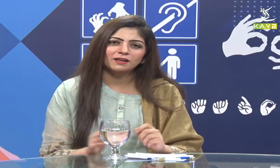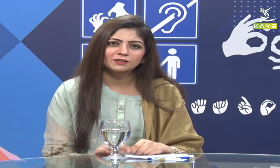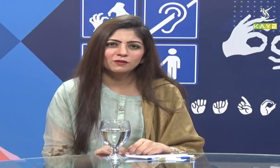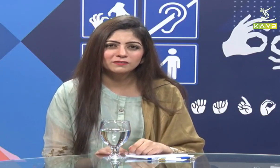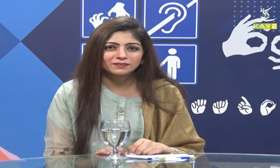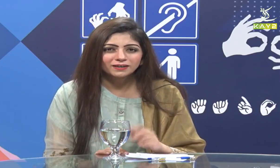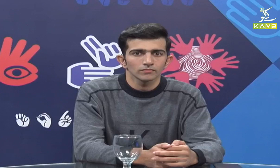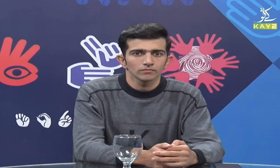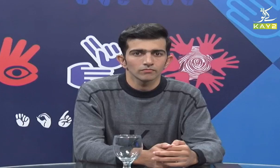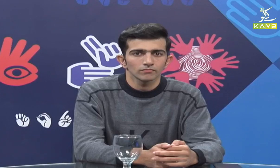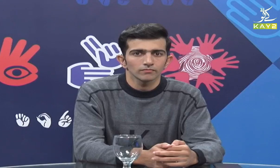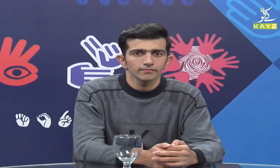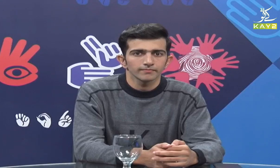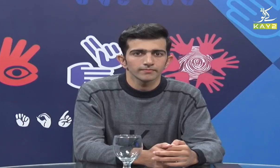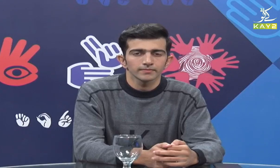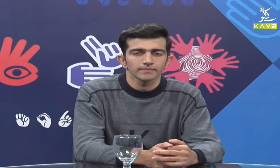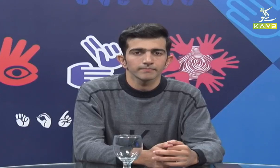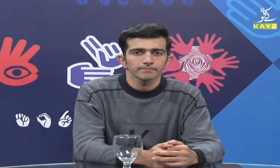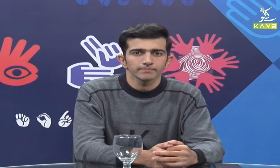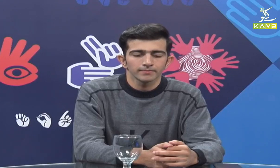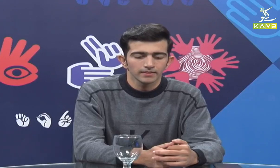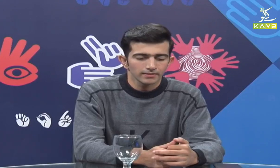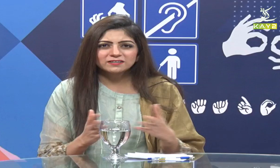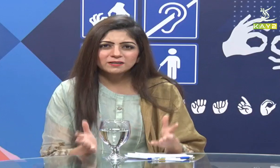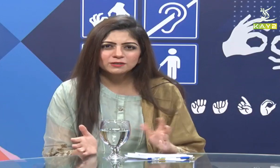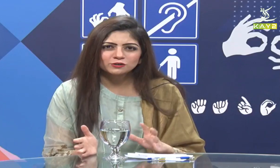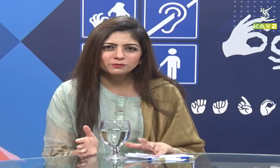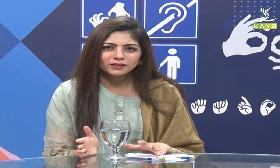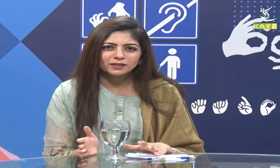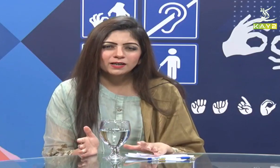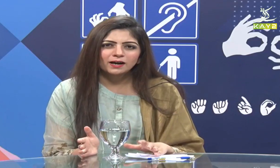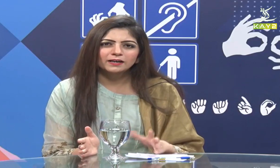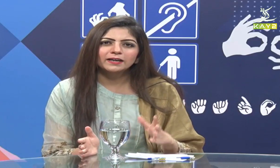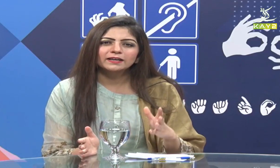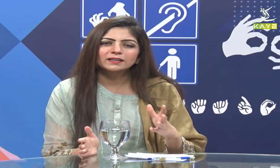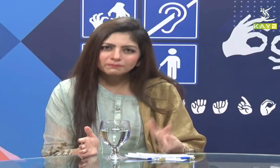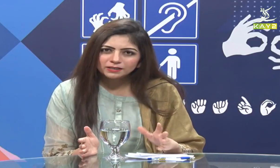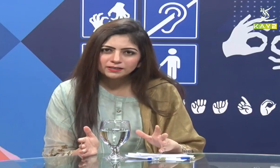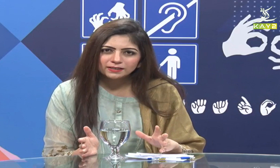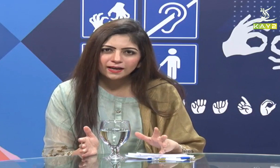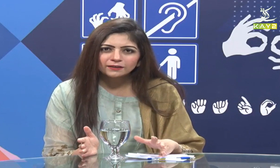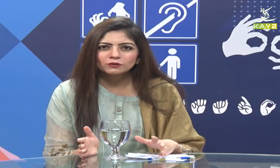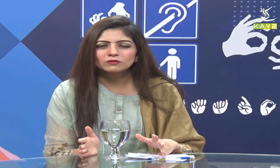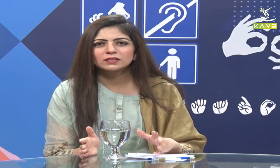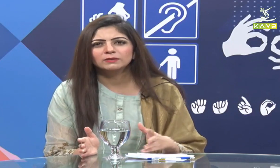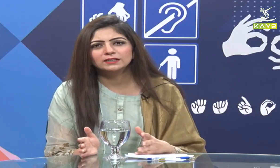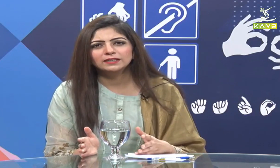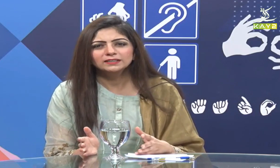अंदाज़ा लगा लेना चाहिए कि अल्लाह ताला ने ऐसे बच्चों में अगर एक कमी दी है तो उसके बदले